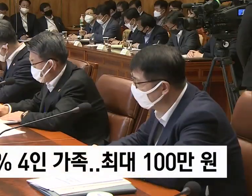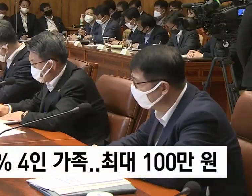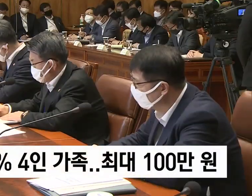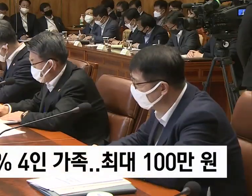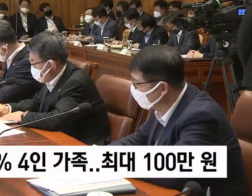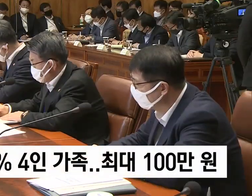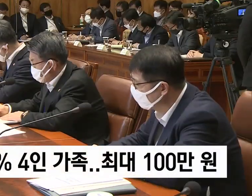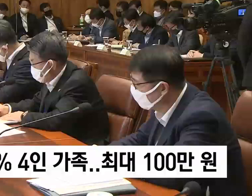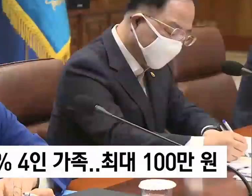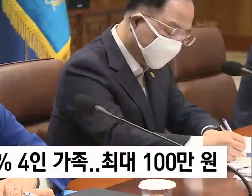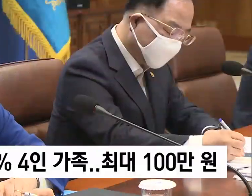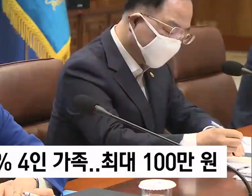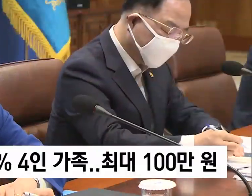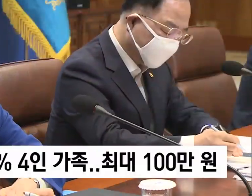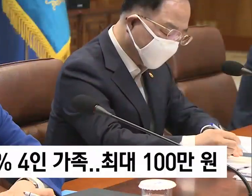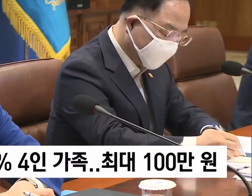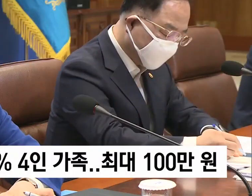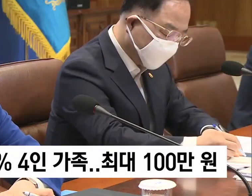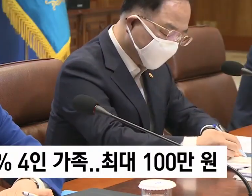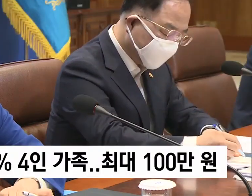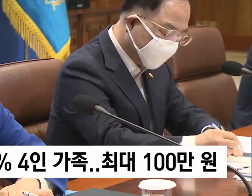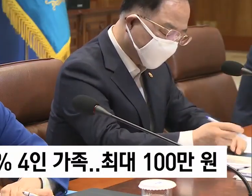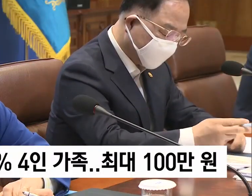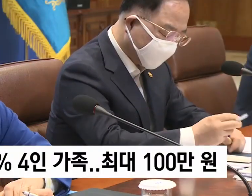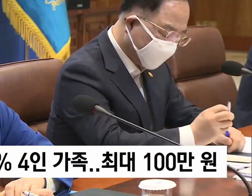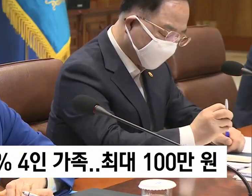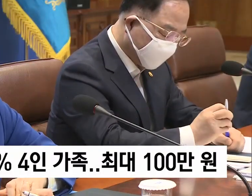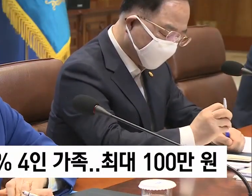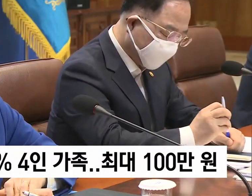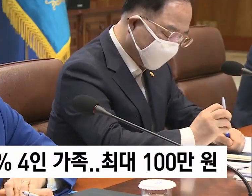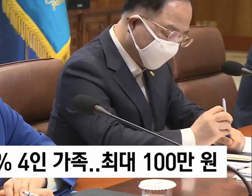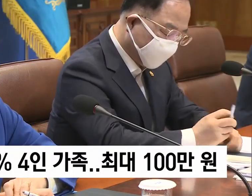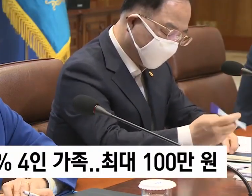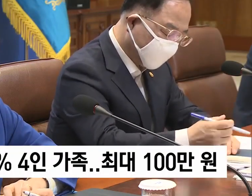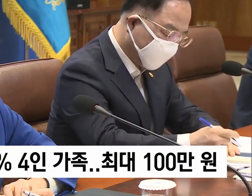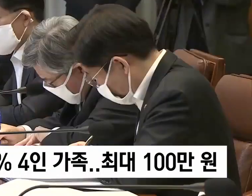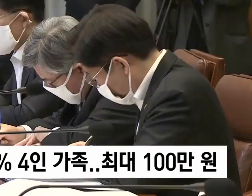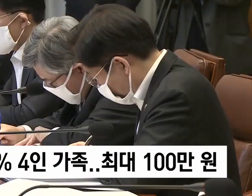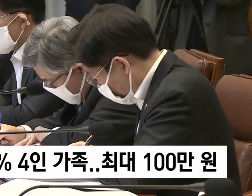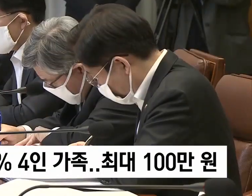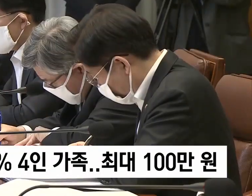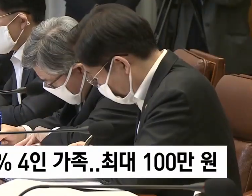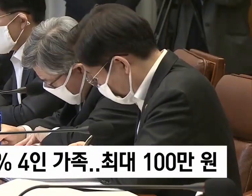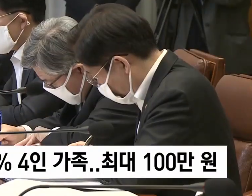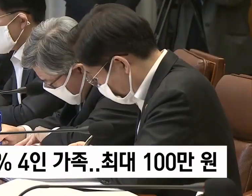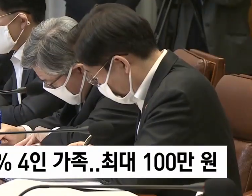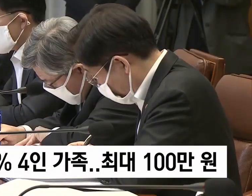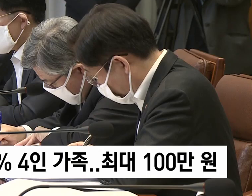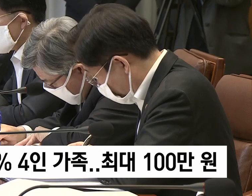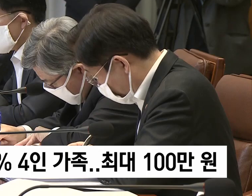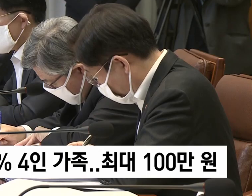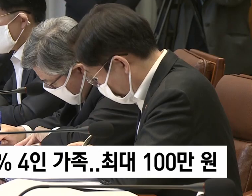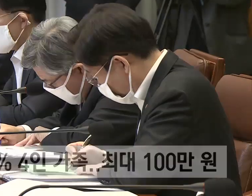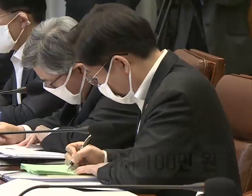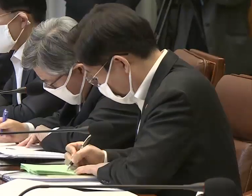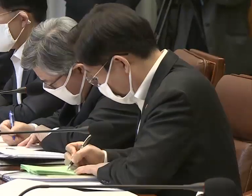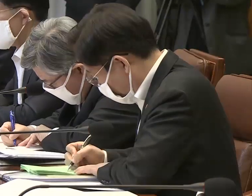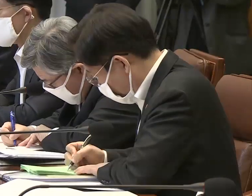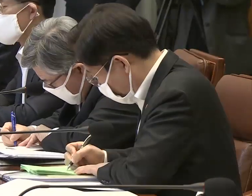소득 하위 70% 가구이며 지급액은 1인 가구 기준 40만 원부터 4인 가족 기준 100만